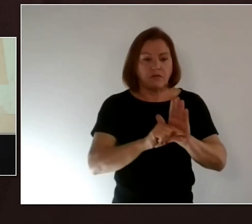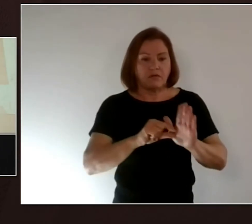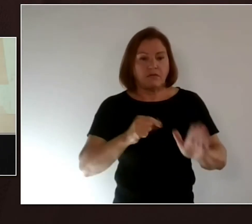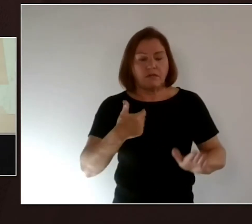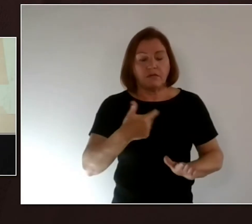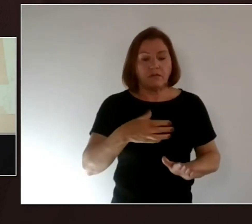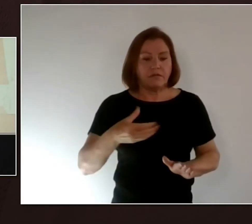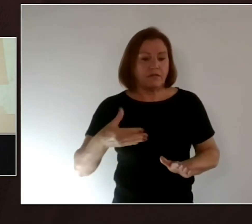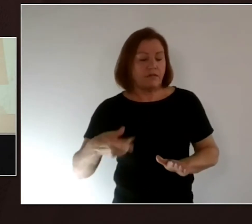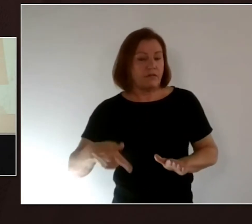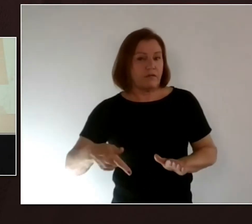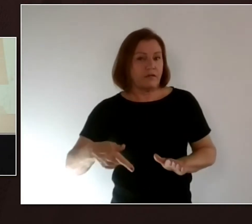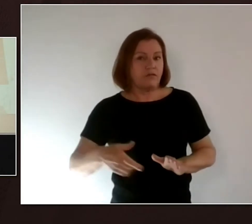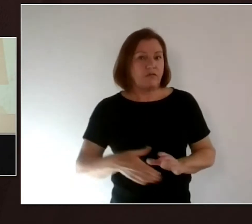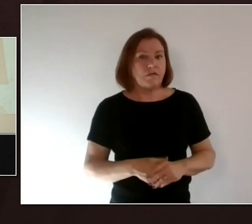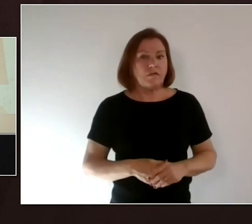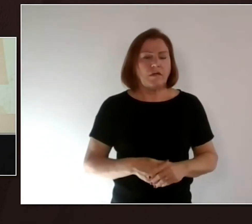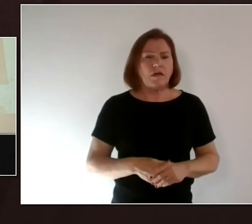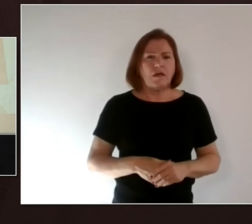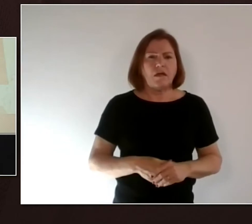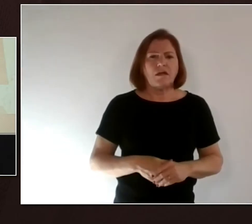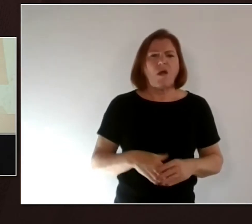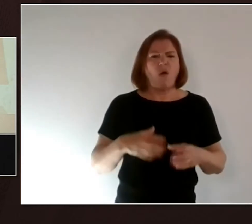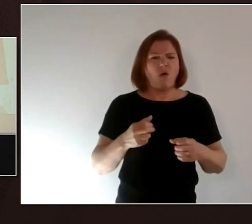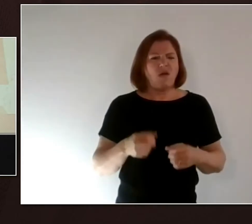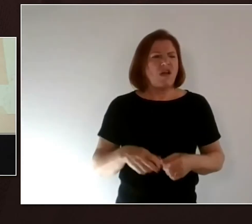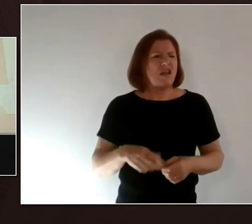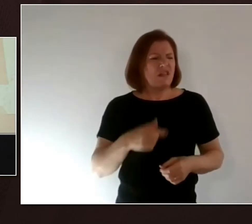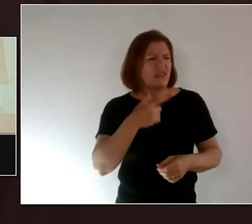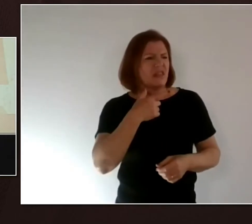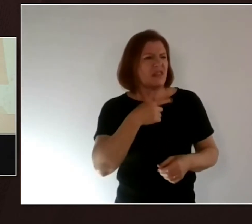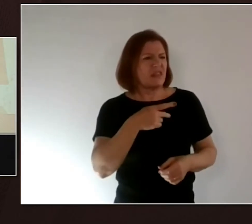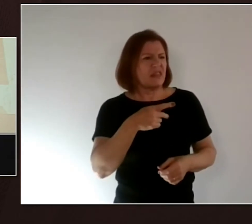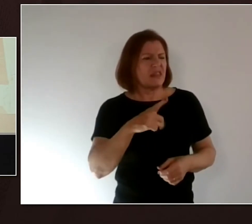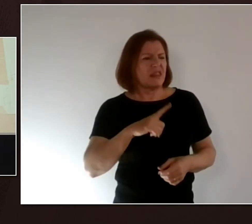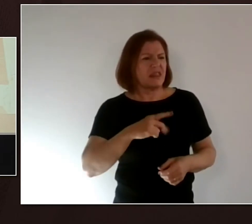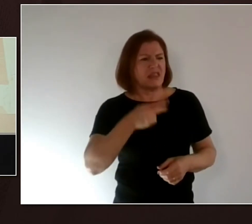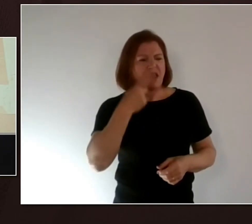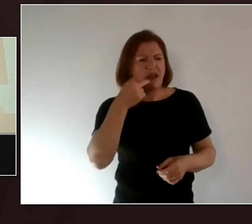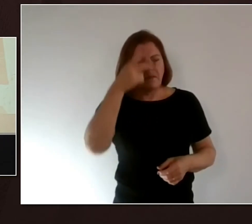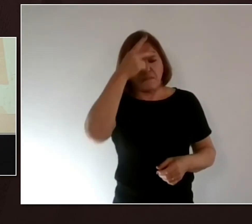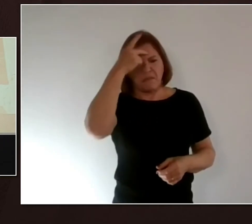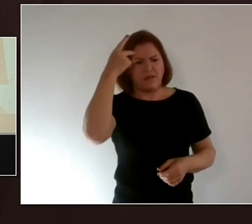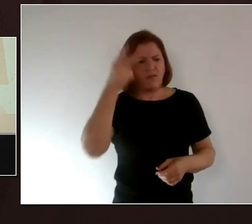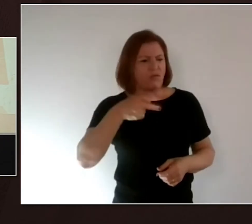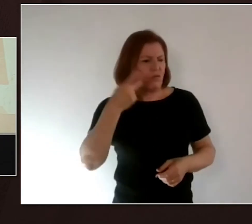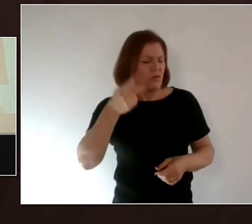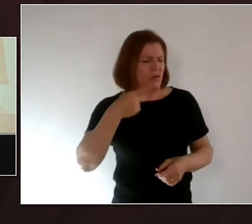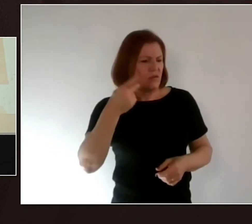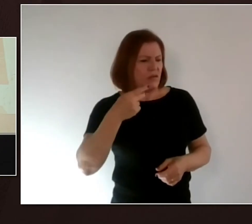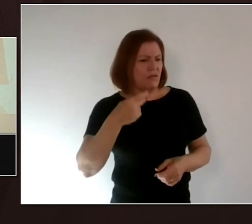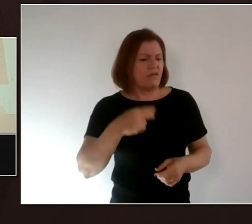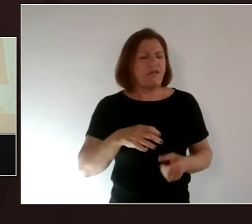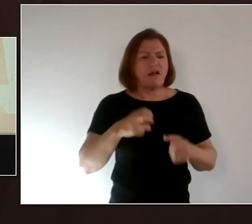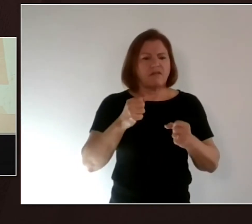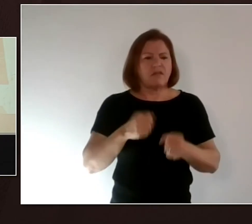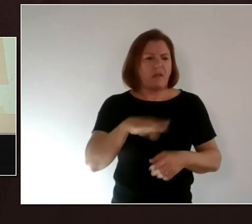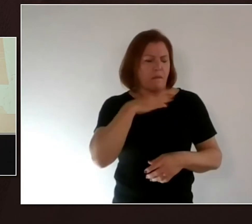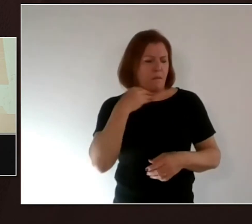ir reencarnando várias vezes até se tornar perfeito. Que eu não vi ninguém perfeito pela reencarnação ainda, né?